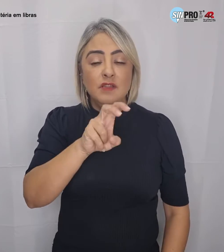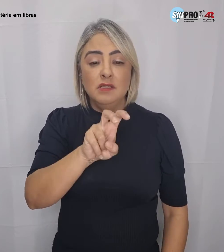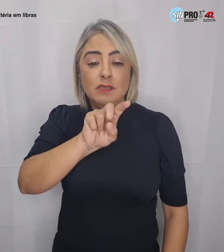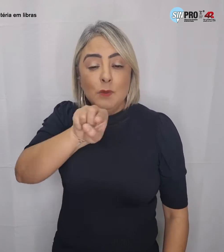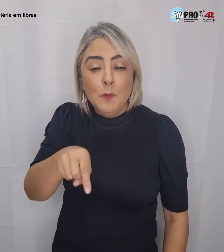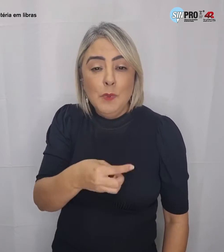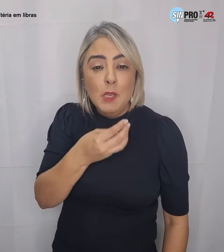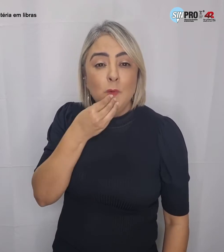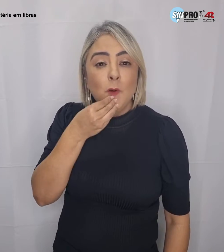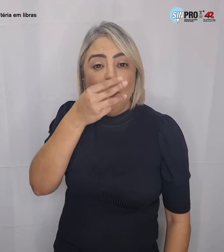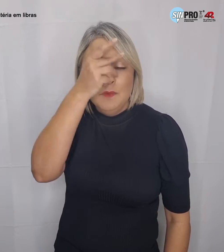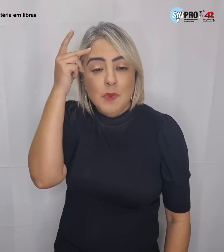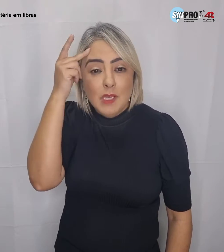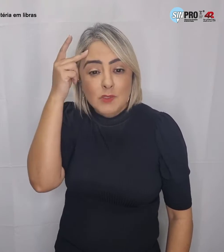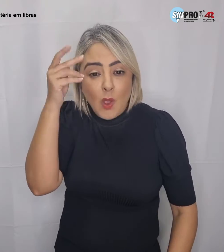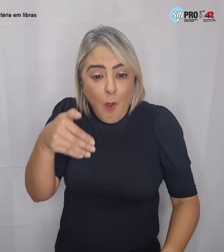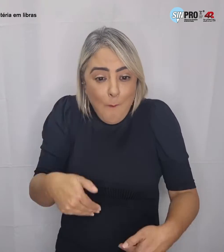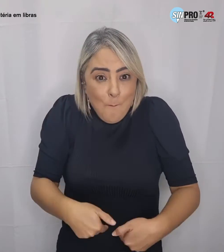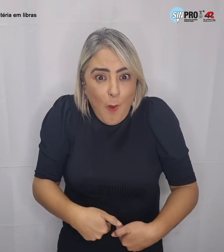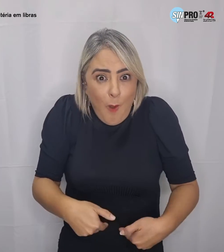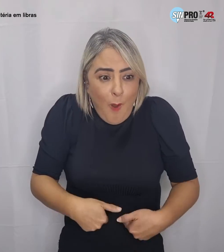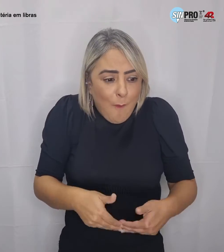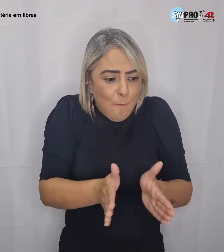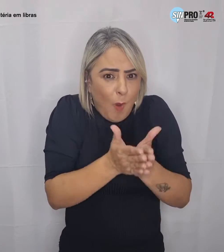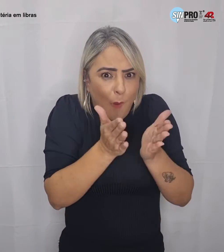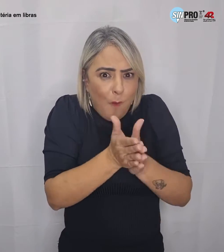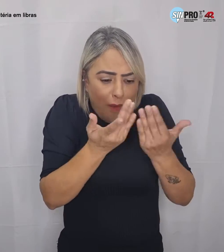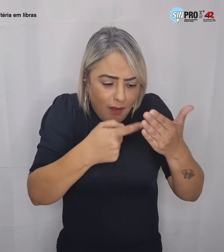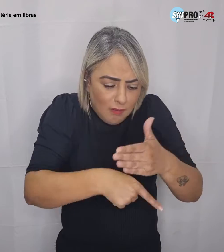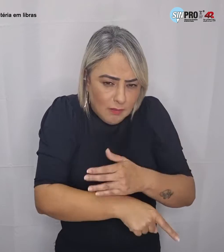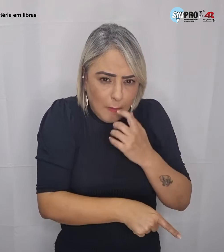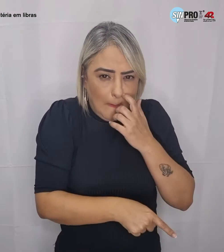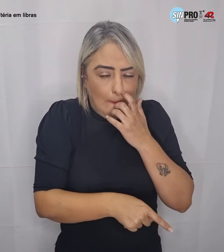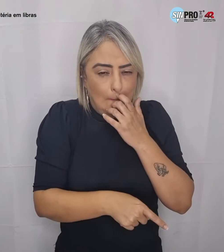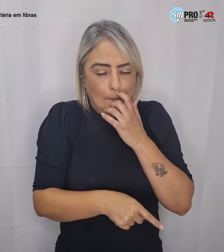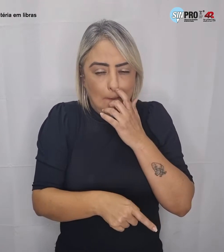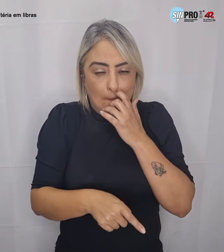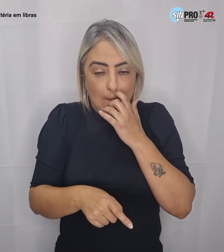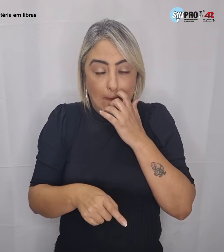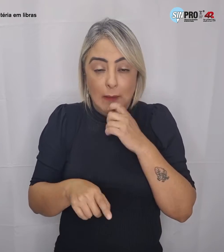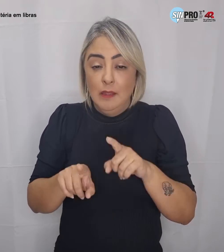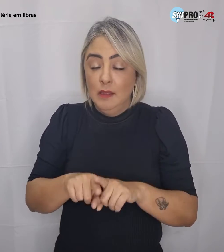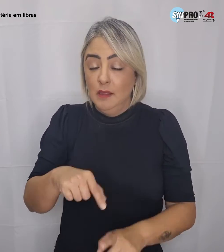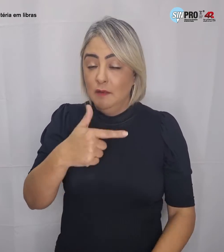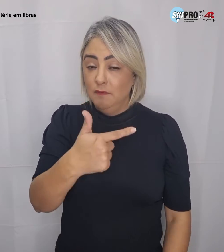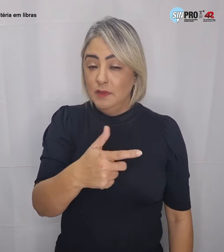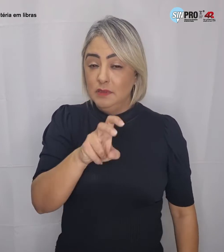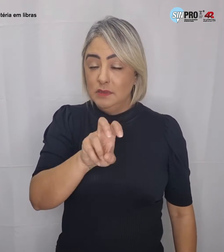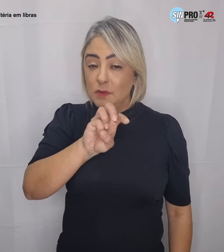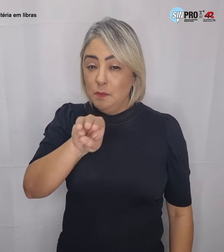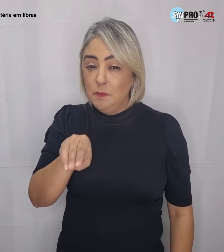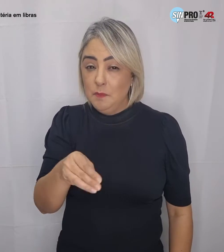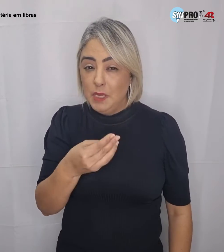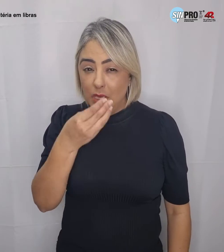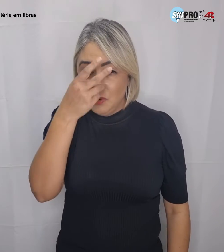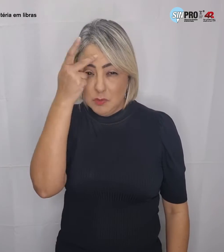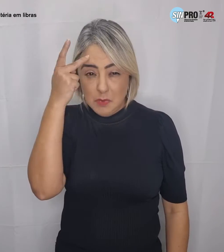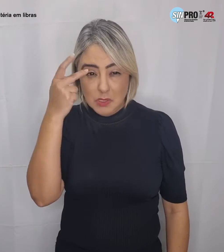25 milhões de brasileiros na extrema miséria. E 25 milhões de